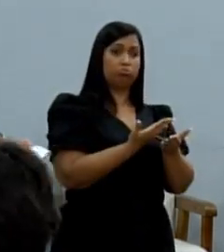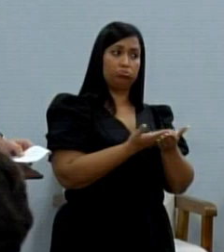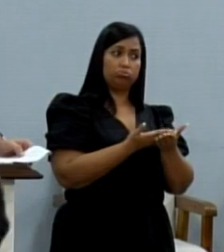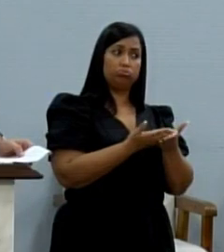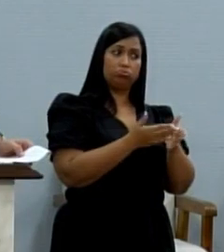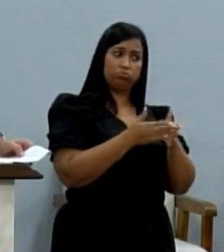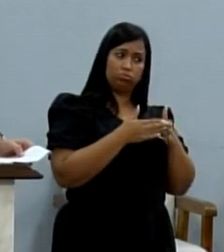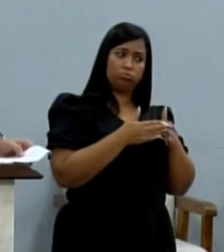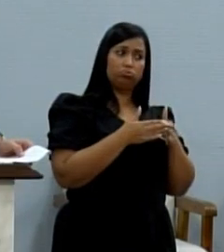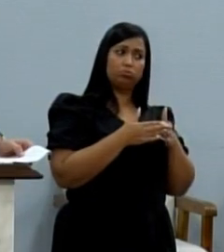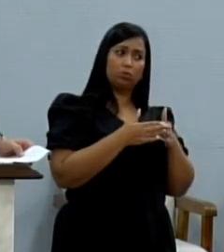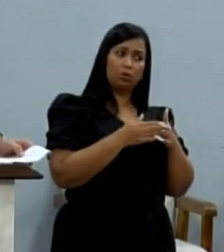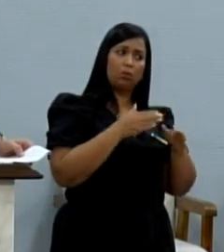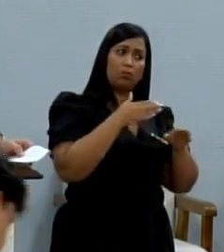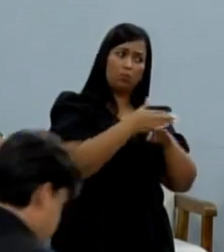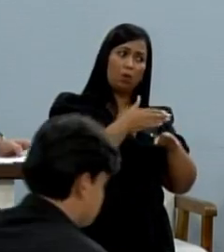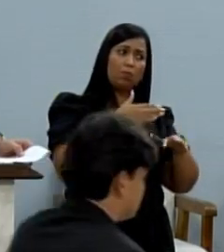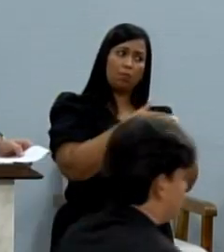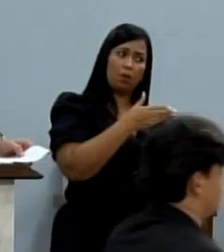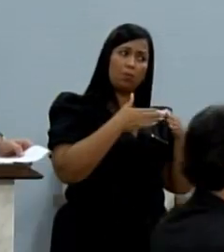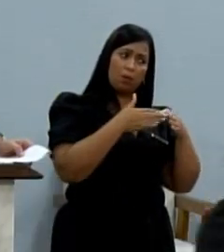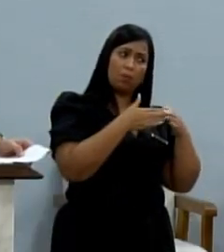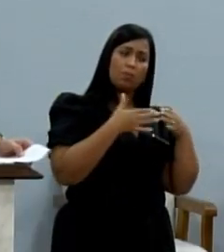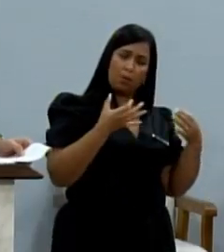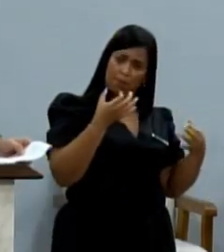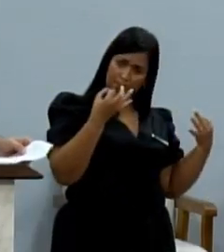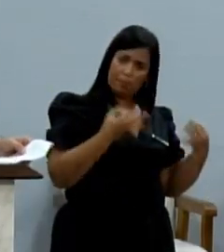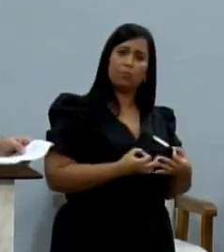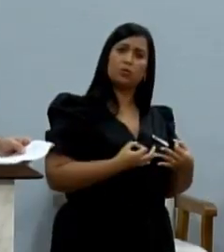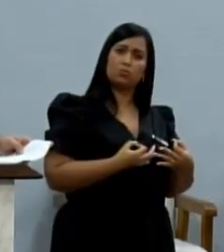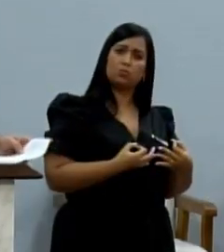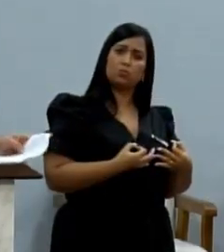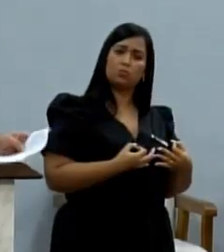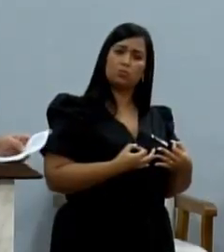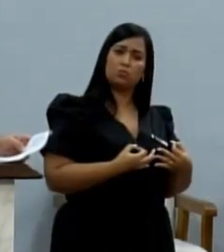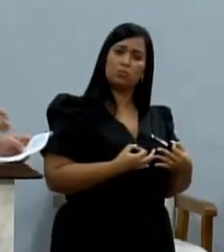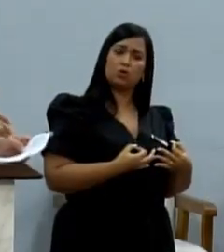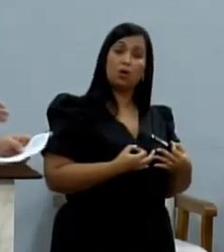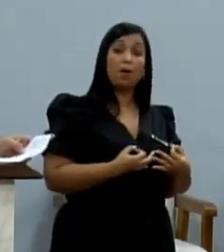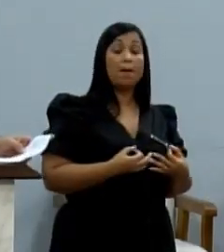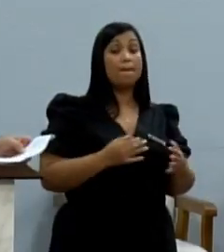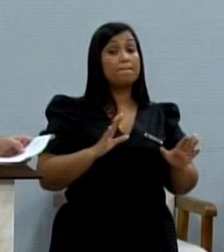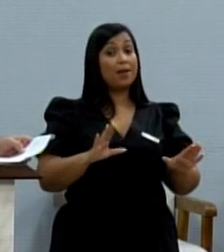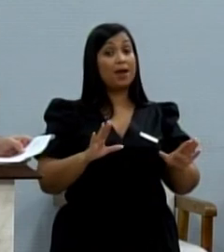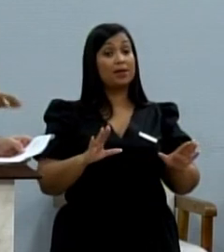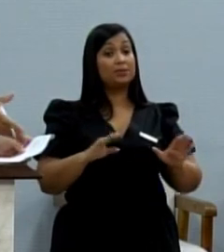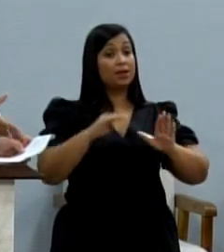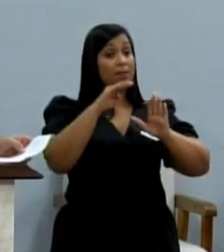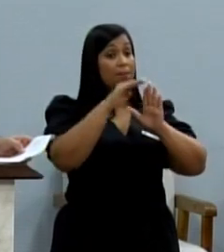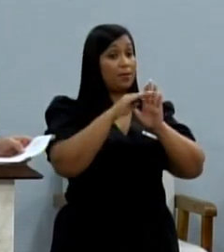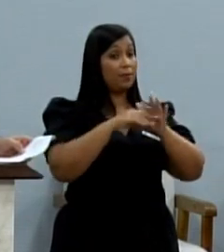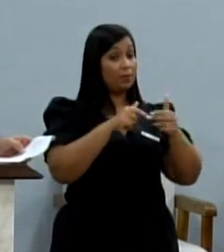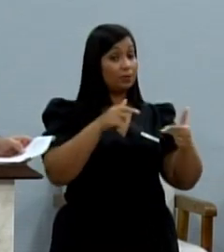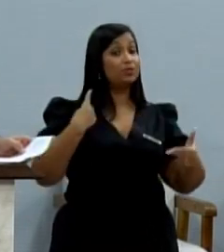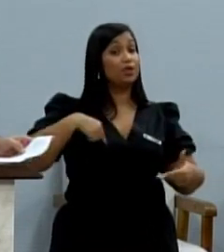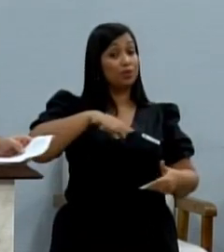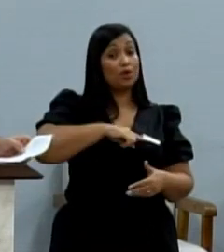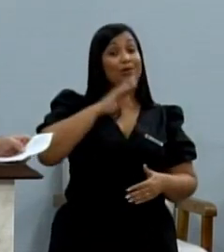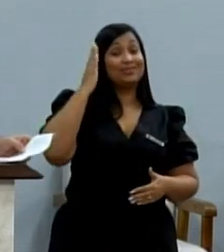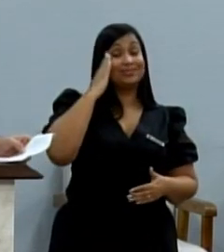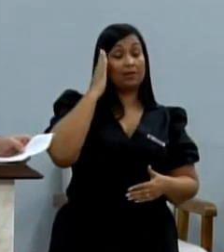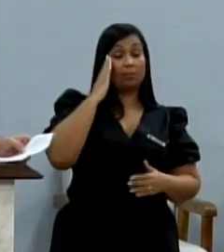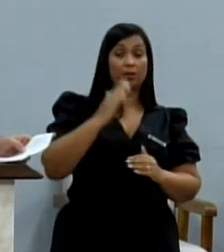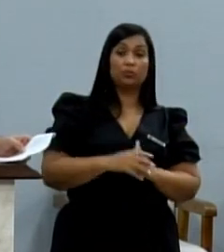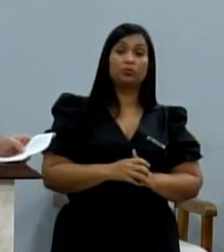que eu sou incansável cobro mesmo mas tudo dentro daquilo que a gente sabe que de repente está nos